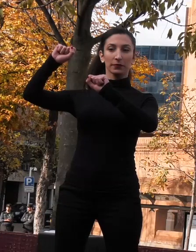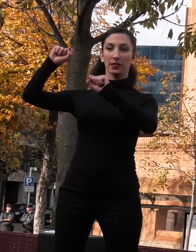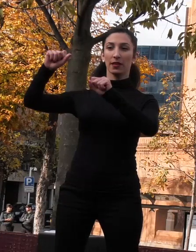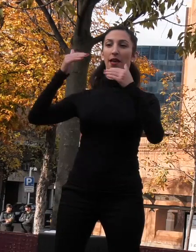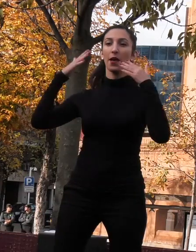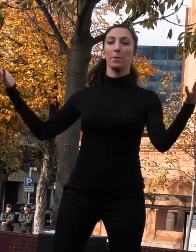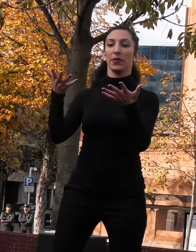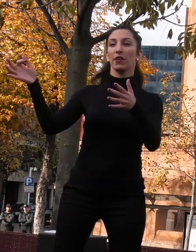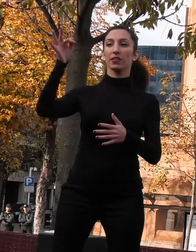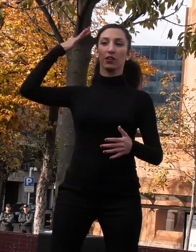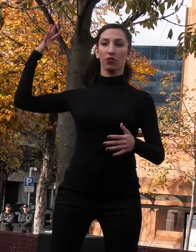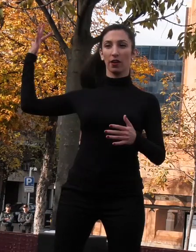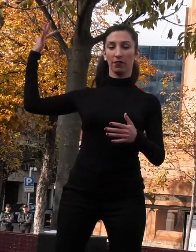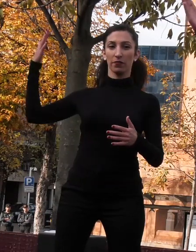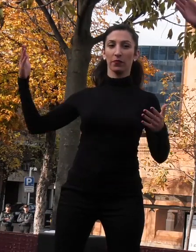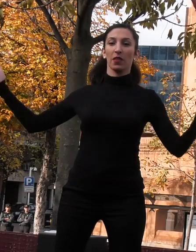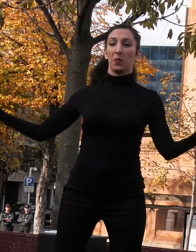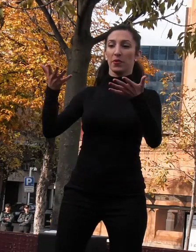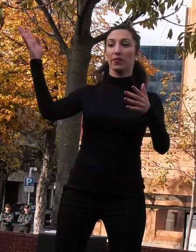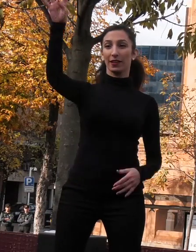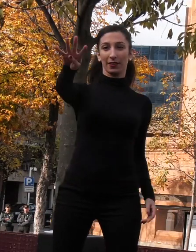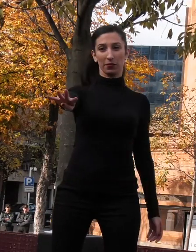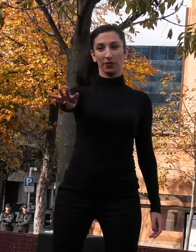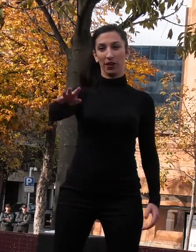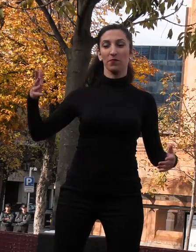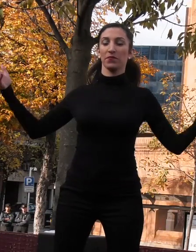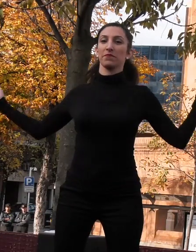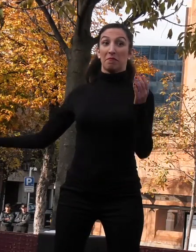Visca Girona, visca Cataluña,